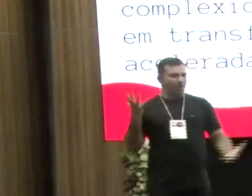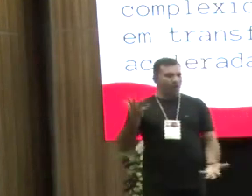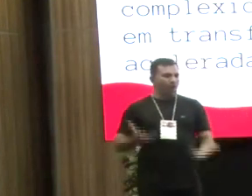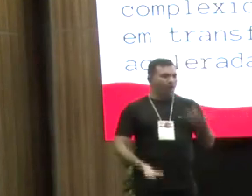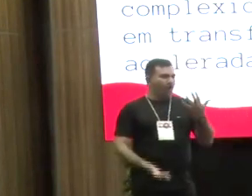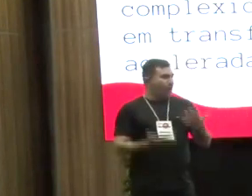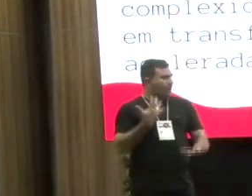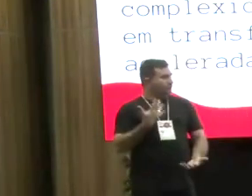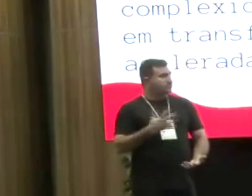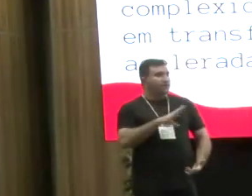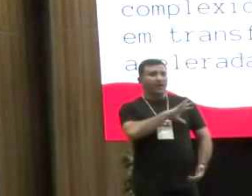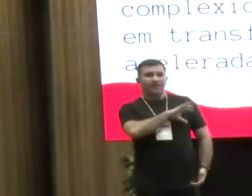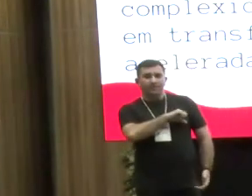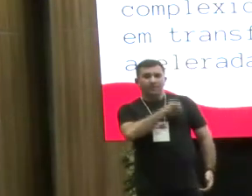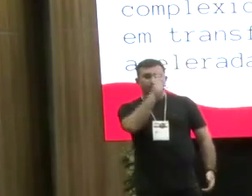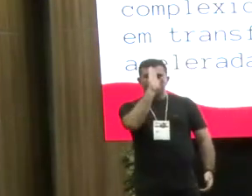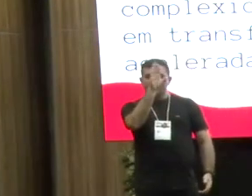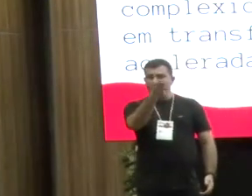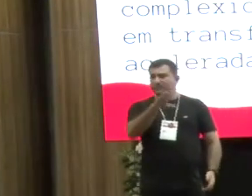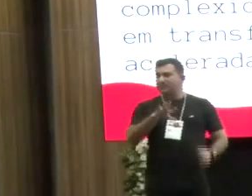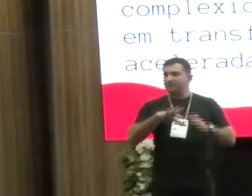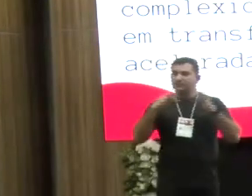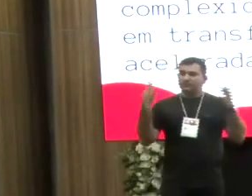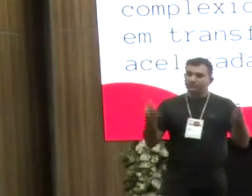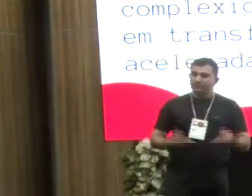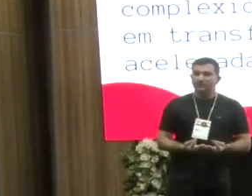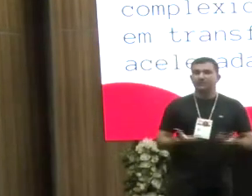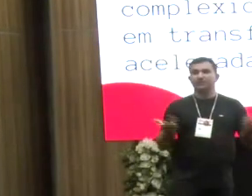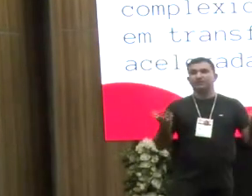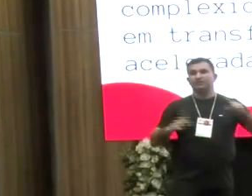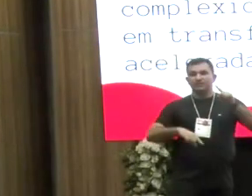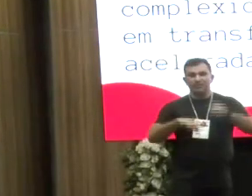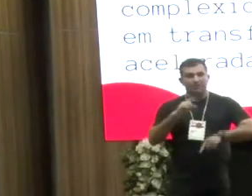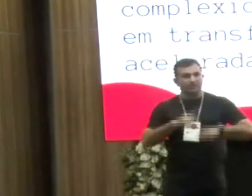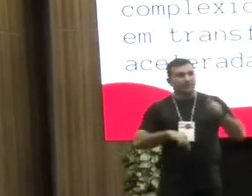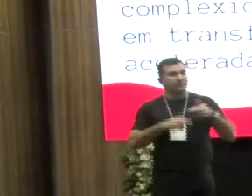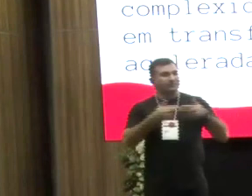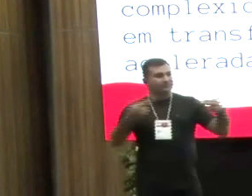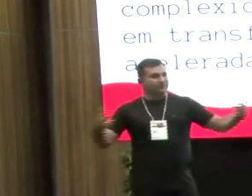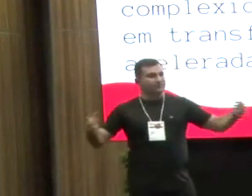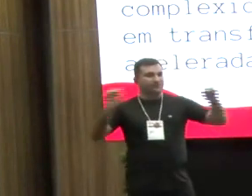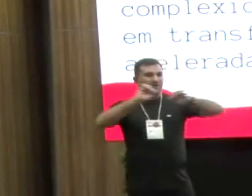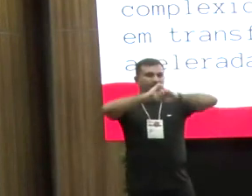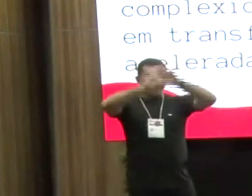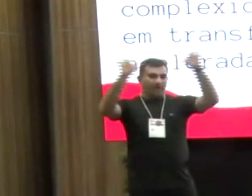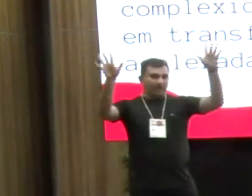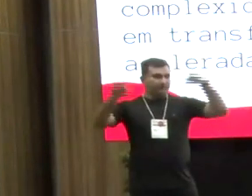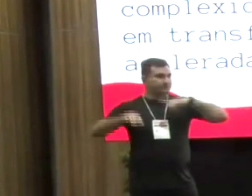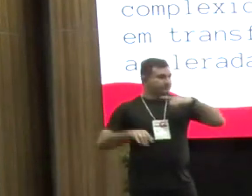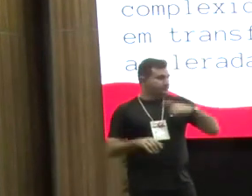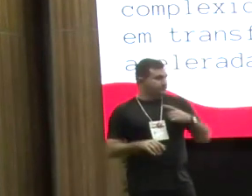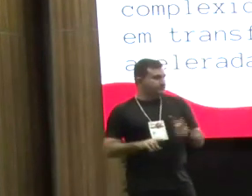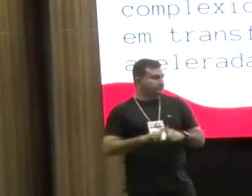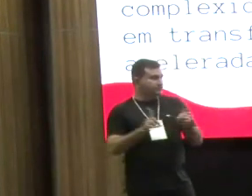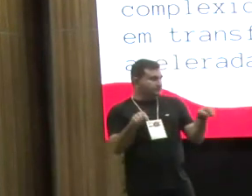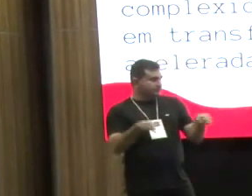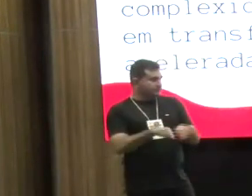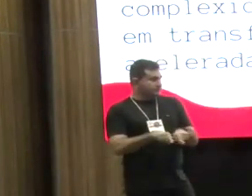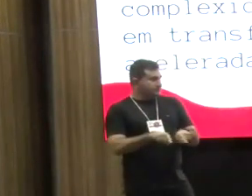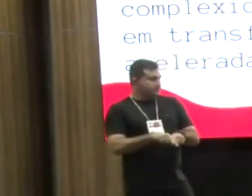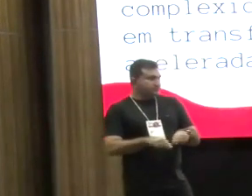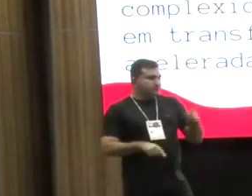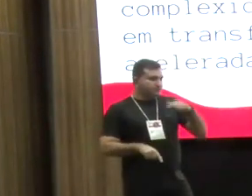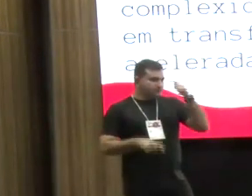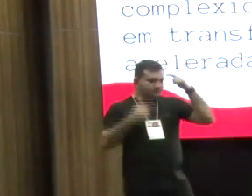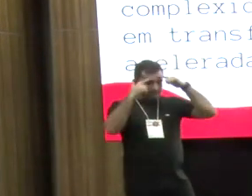O amor docente, ele se materializa na qualidade. Agora, não pode também ter